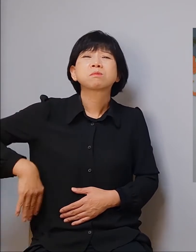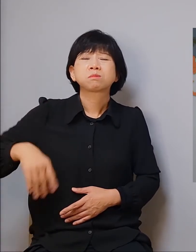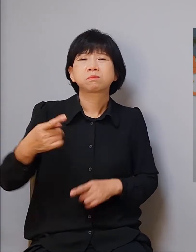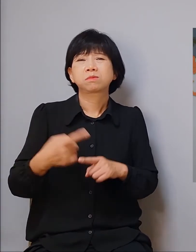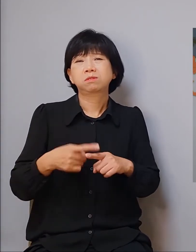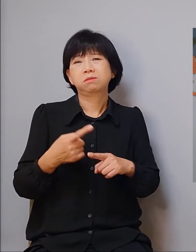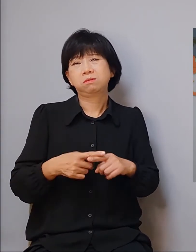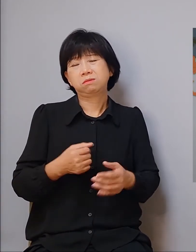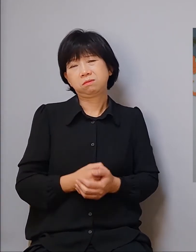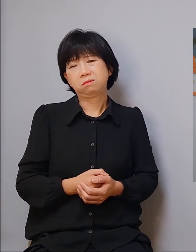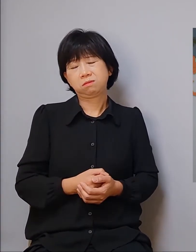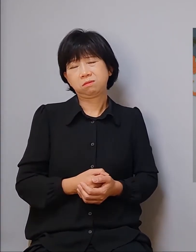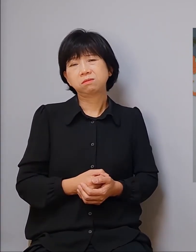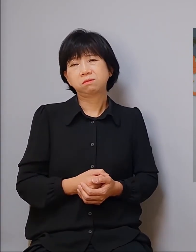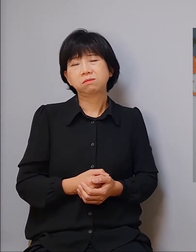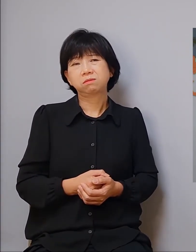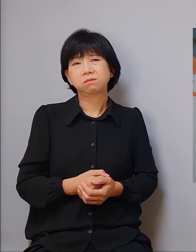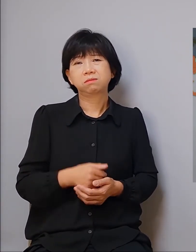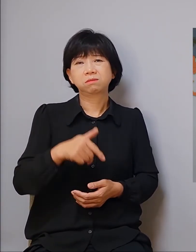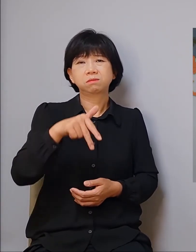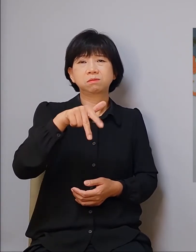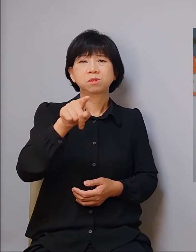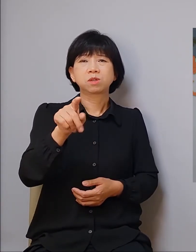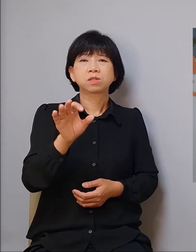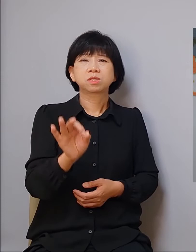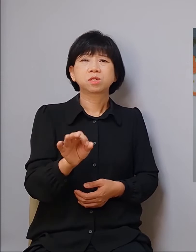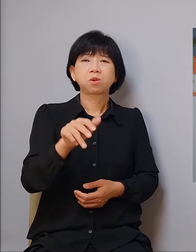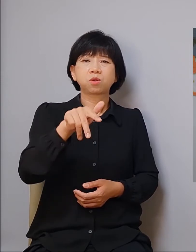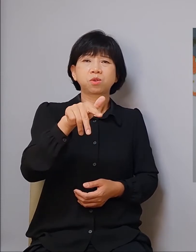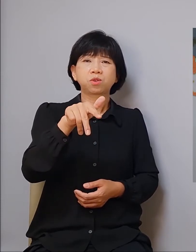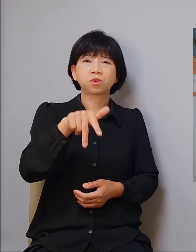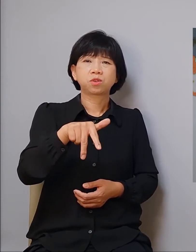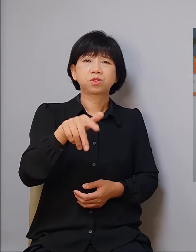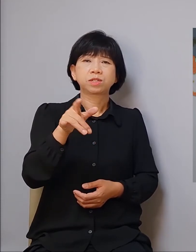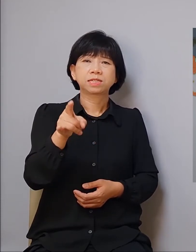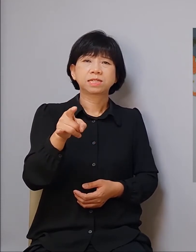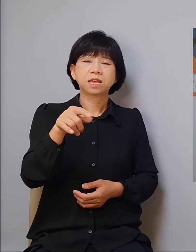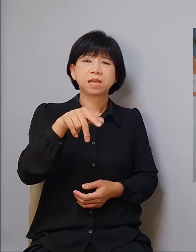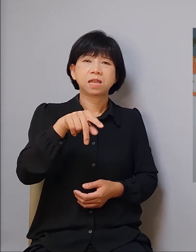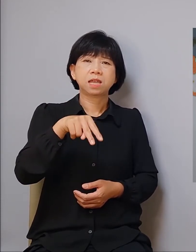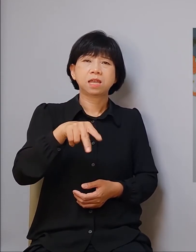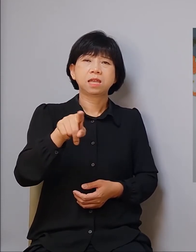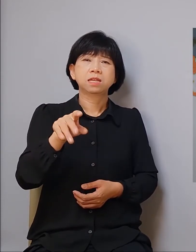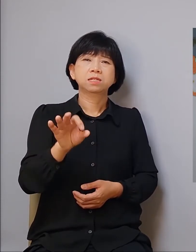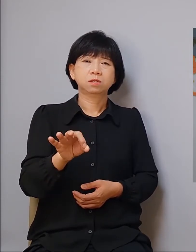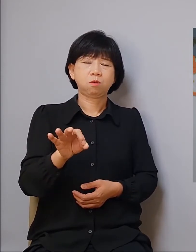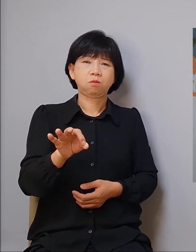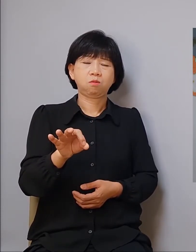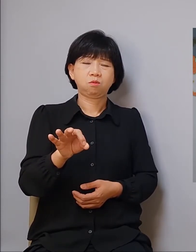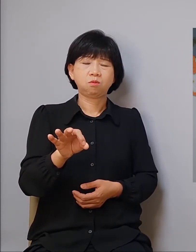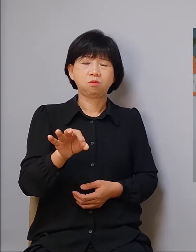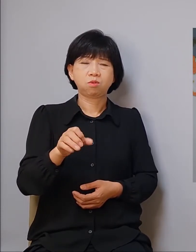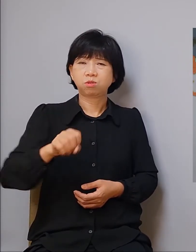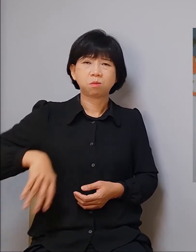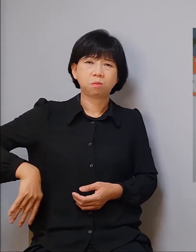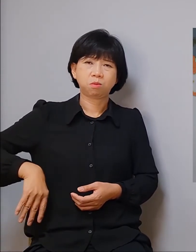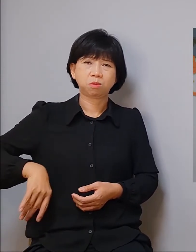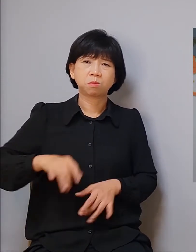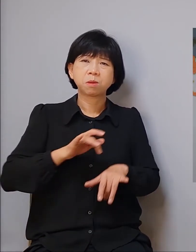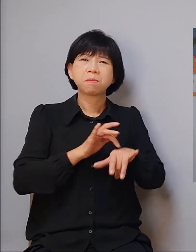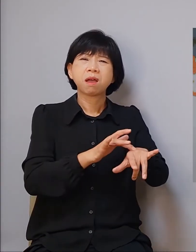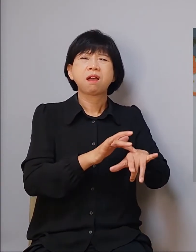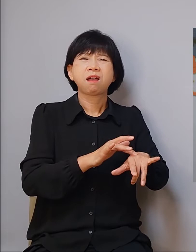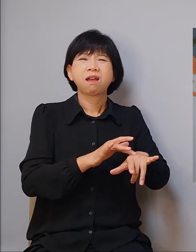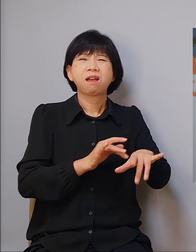잃어버립니다. 정체성이라고 하죠. 자신의 정체를 잃어버려요. 누가 좋아할까요? 그렇죠.